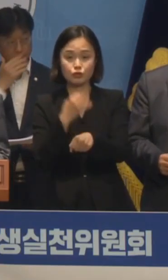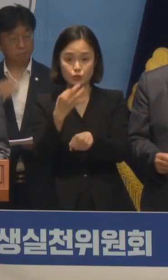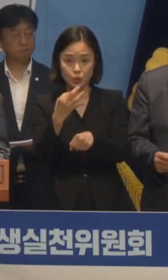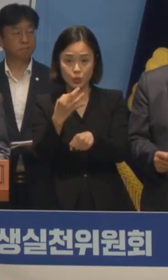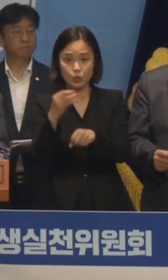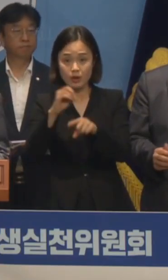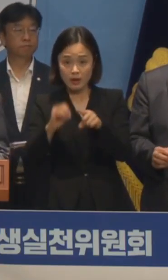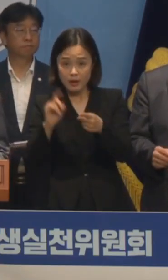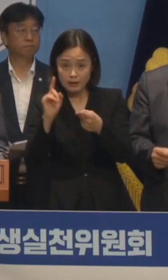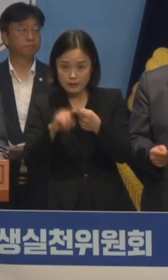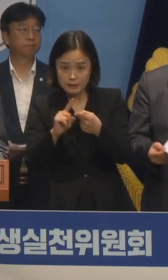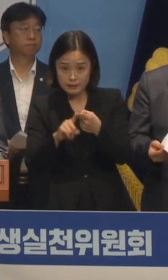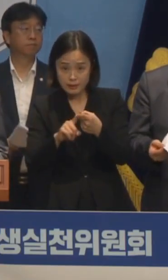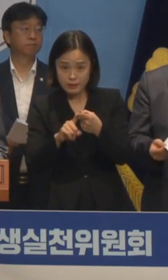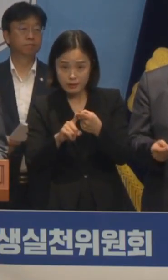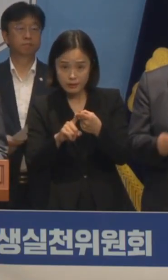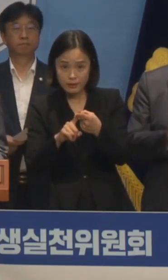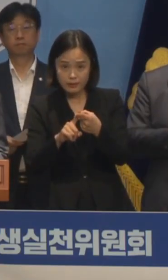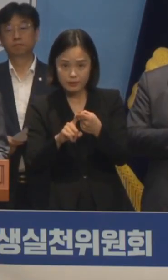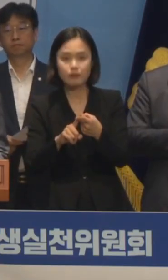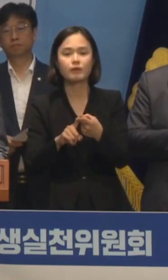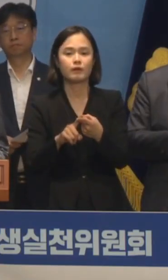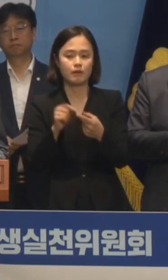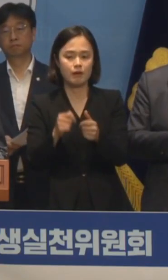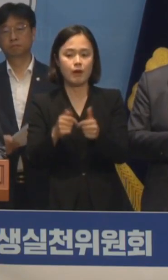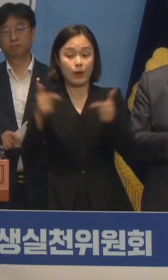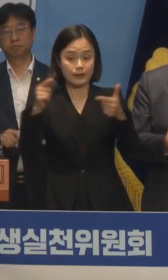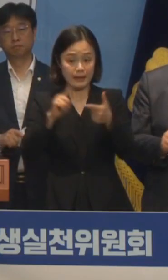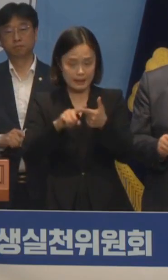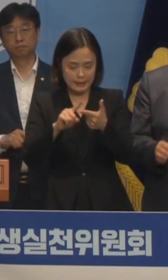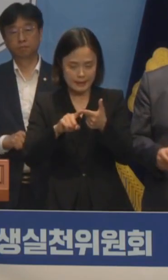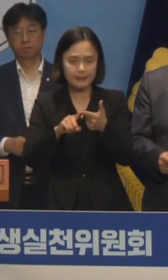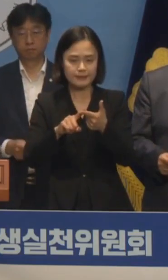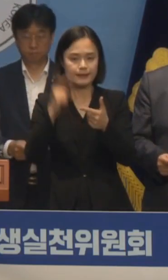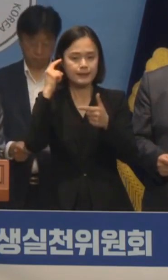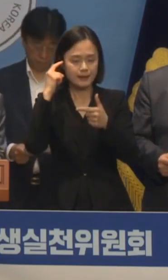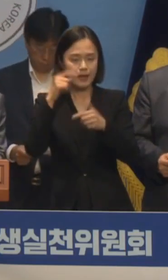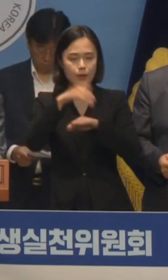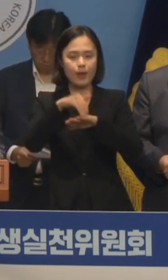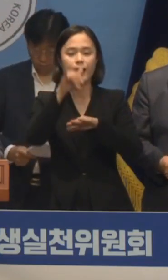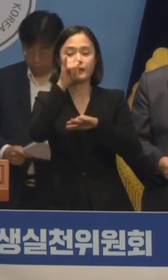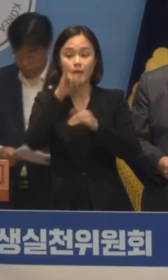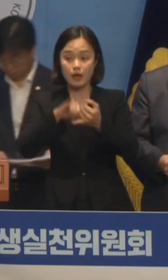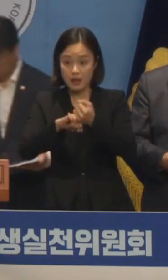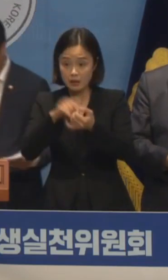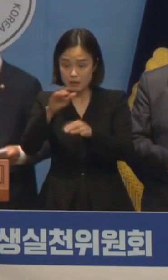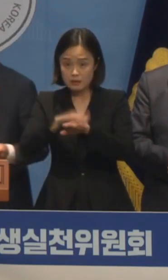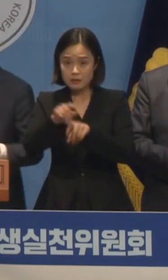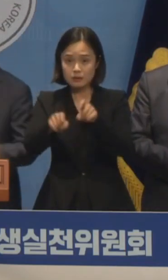확대할 의사가 있다라고 답변한 약속을 신속히 이행해야 할 것이다.